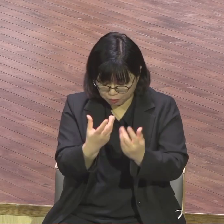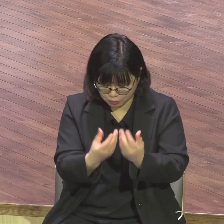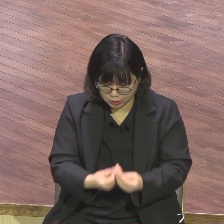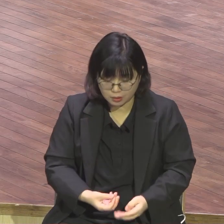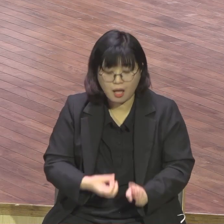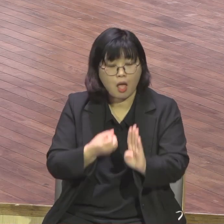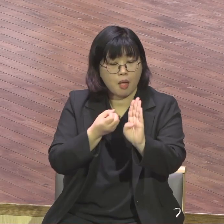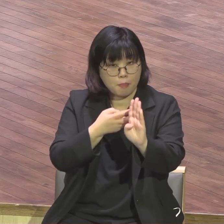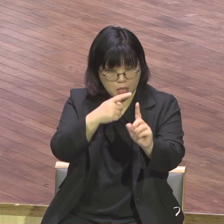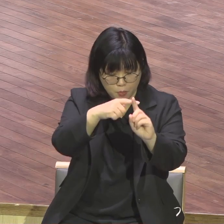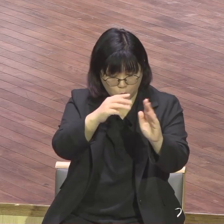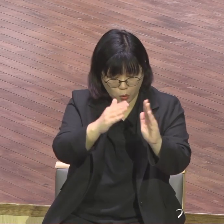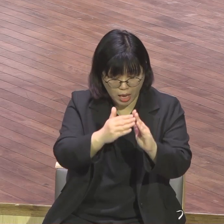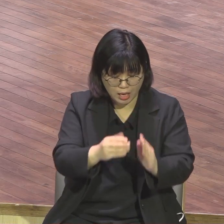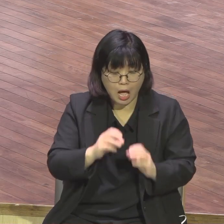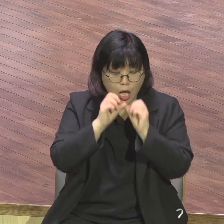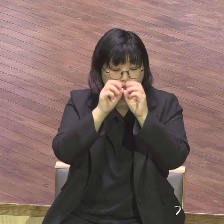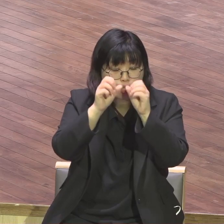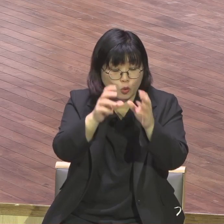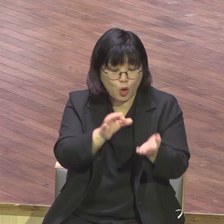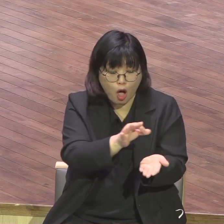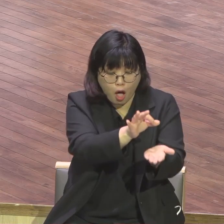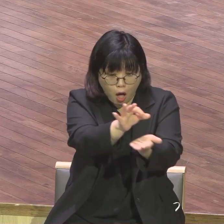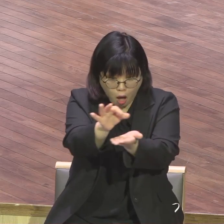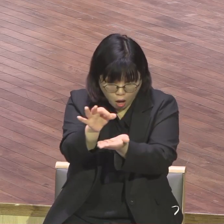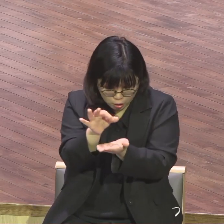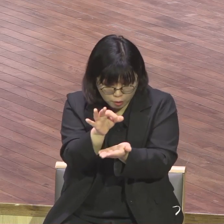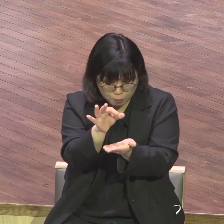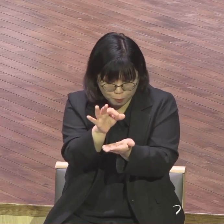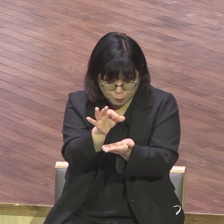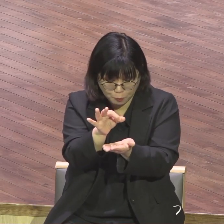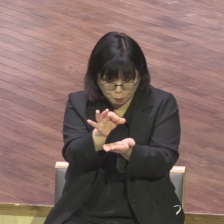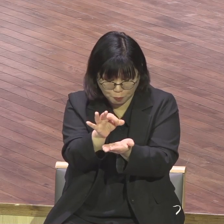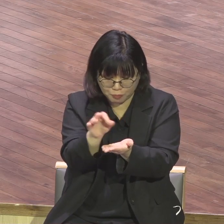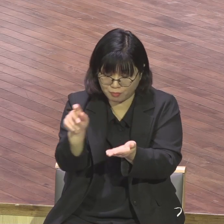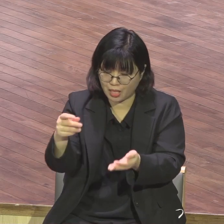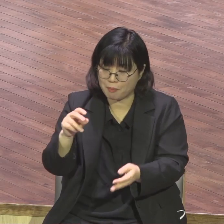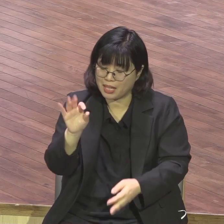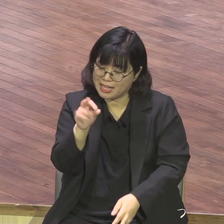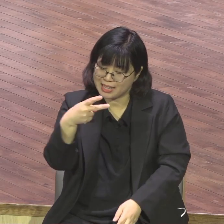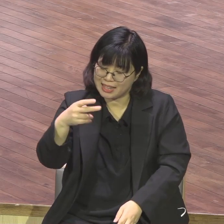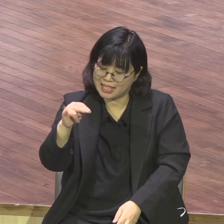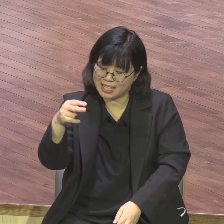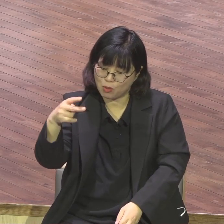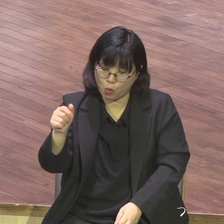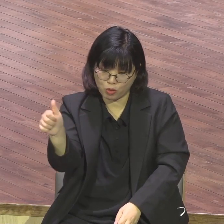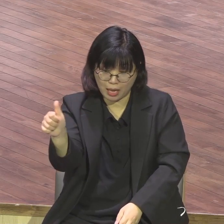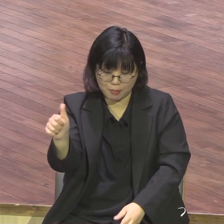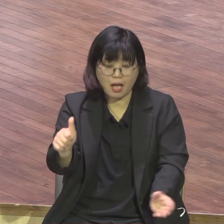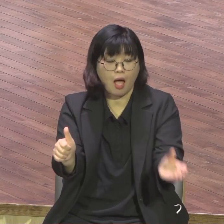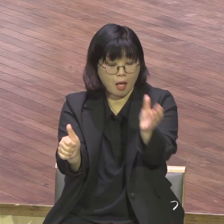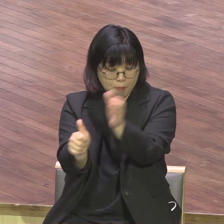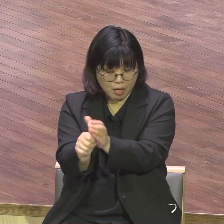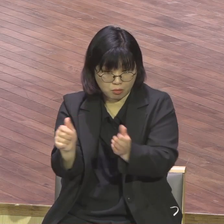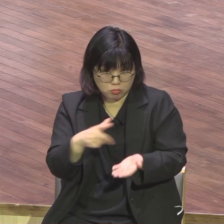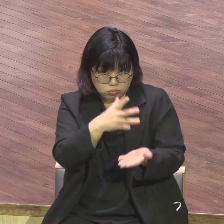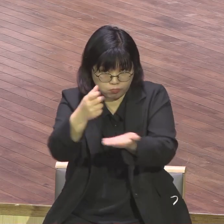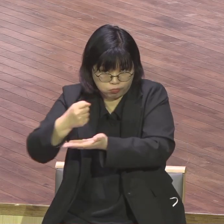바울에게 전달하는 바울의 옥중 생활을 돕는 역할을 하기 위해서 파송된